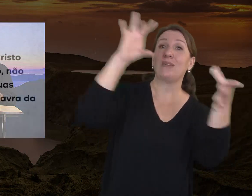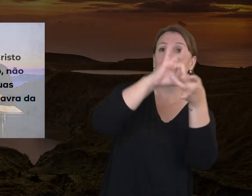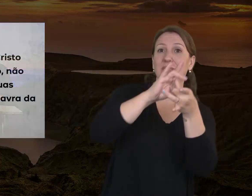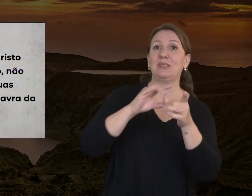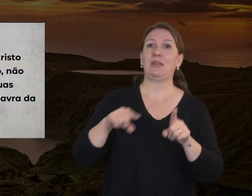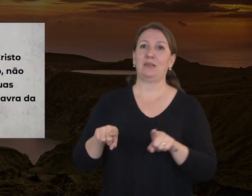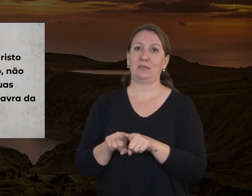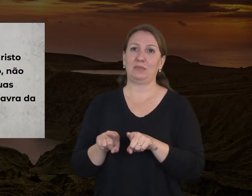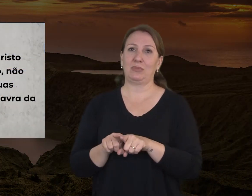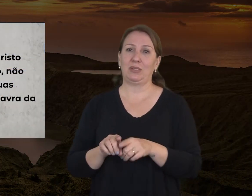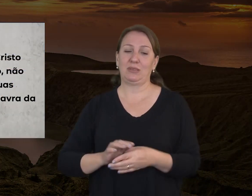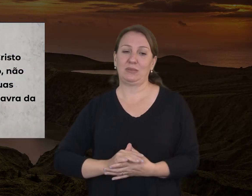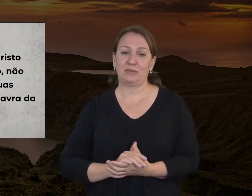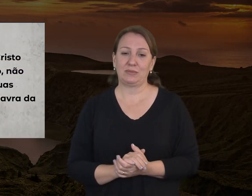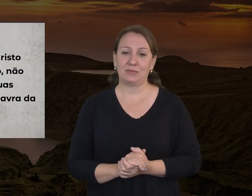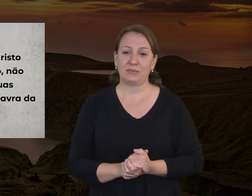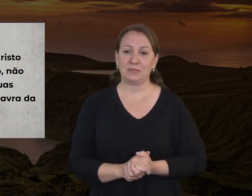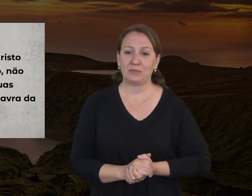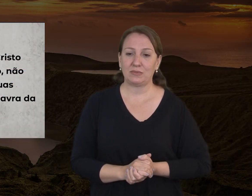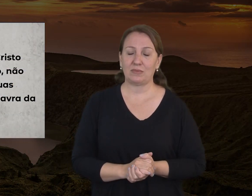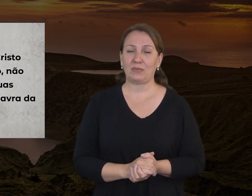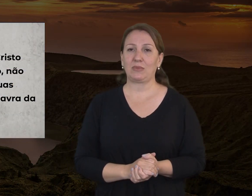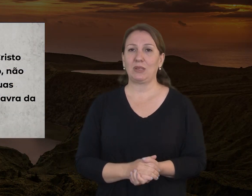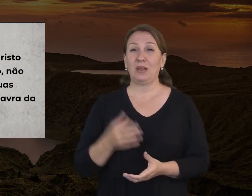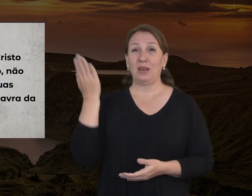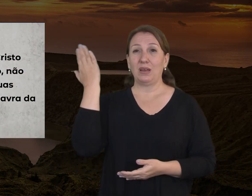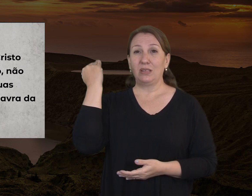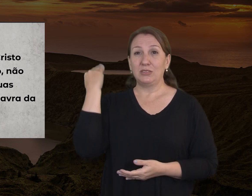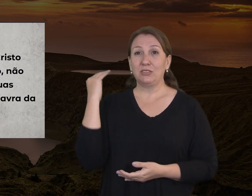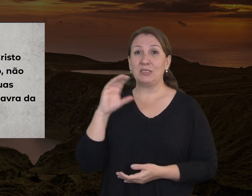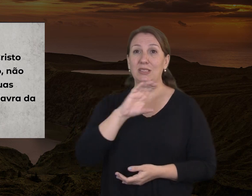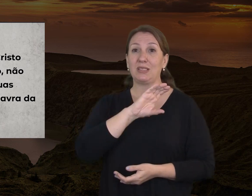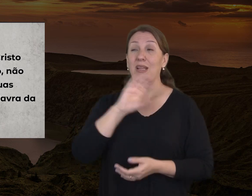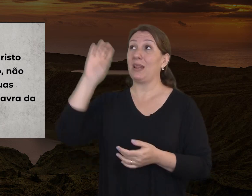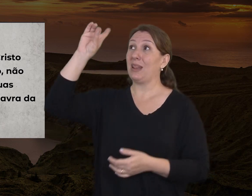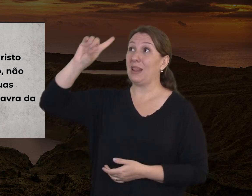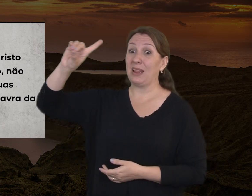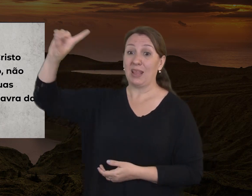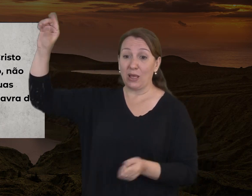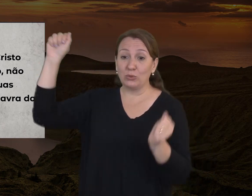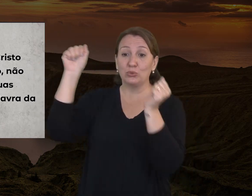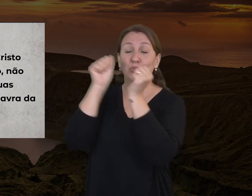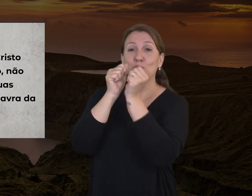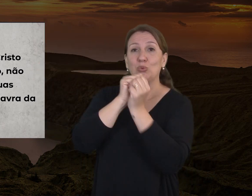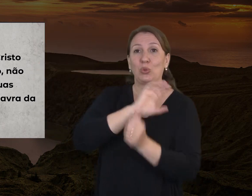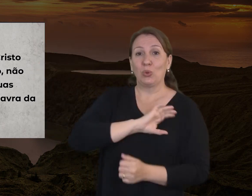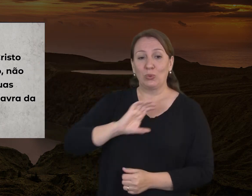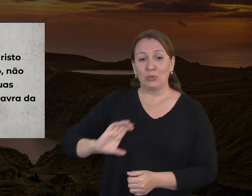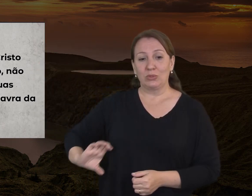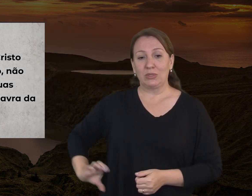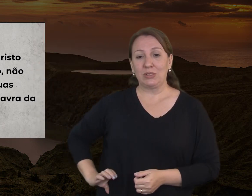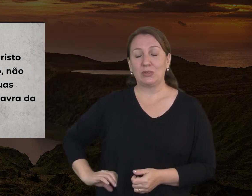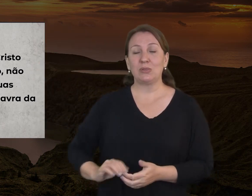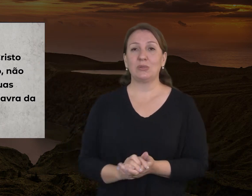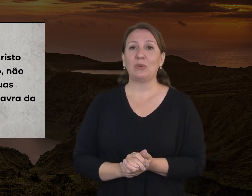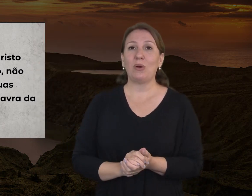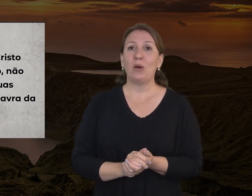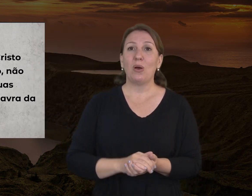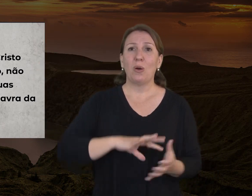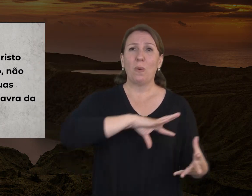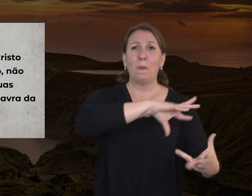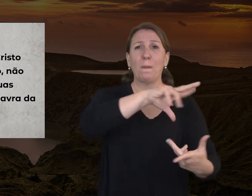em Cristo, reconciliando consigo o mundo, e não imputando aos homens as